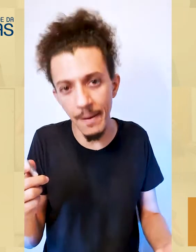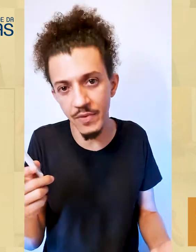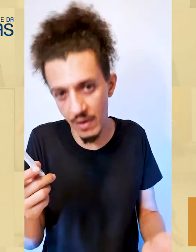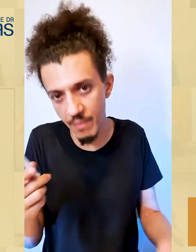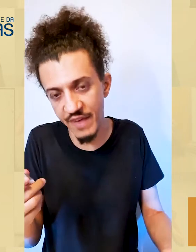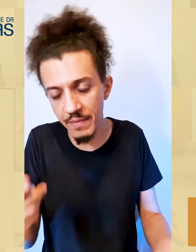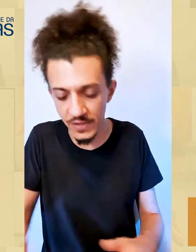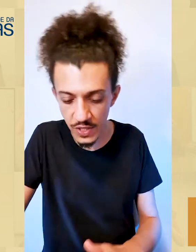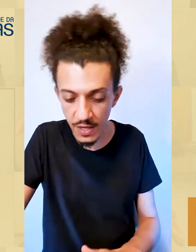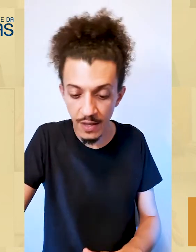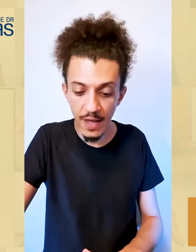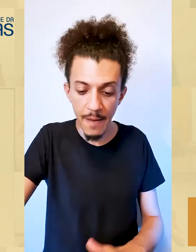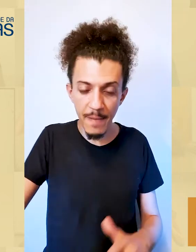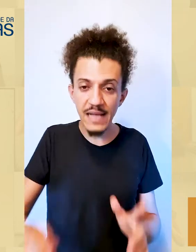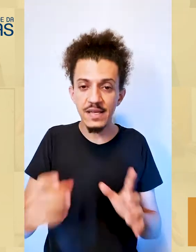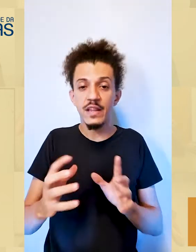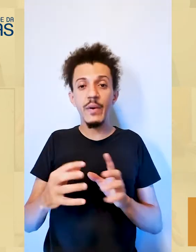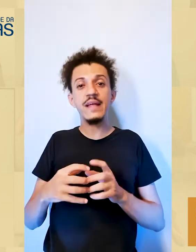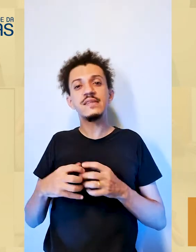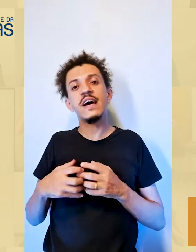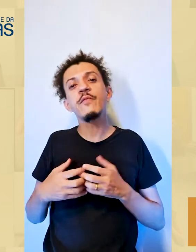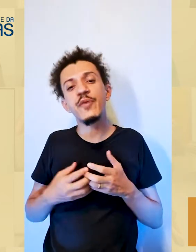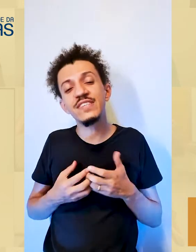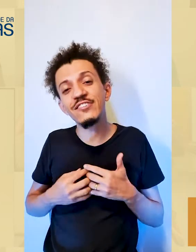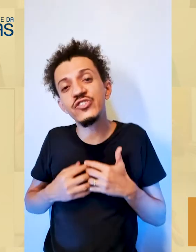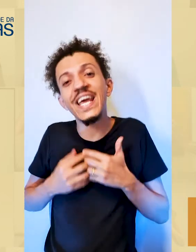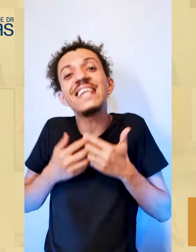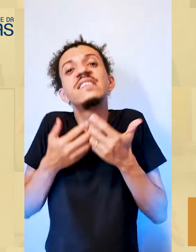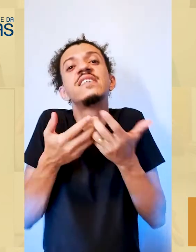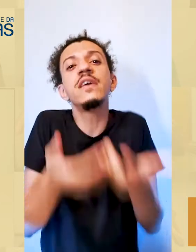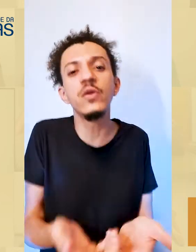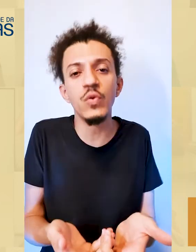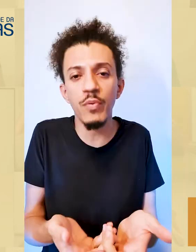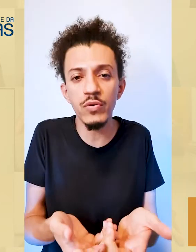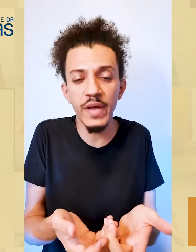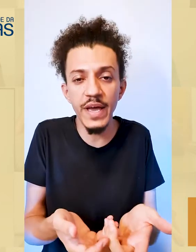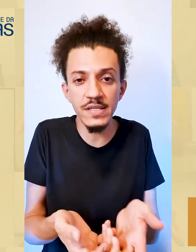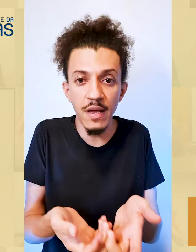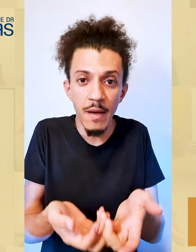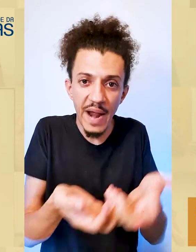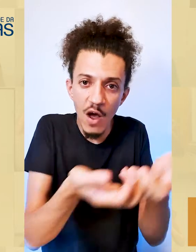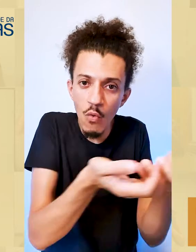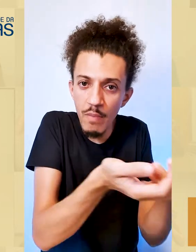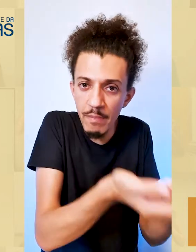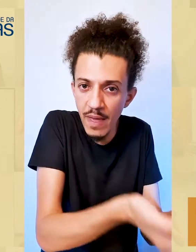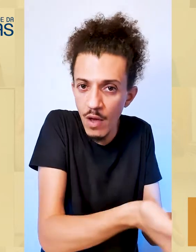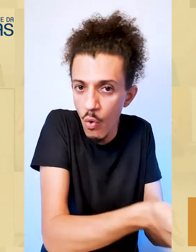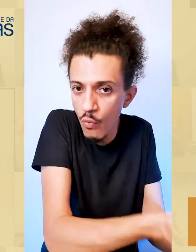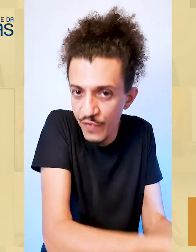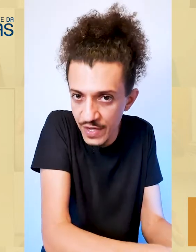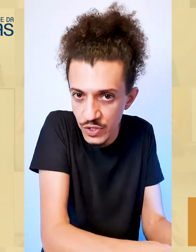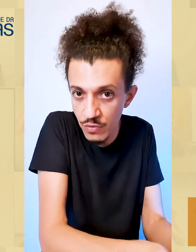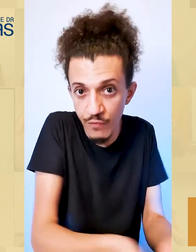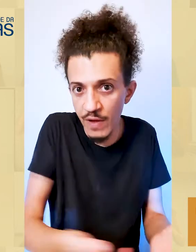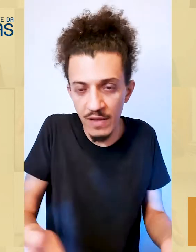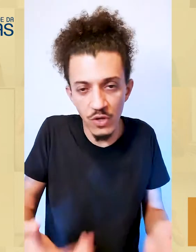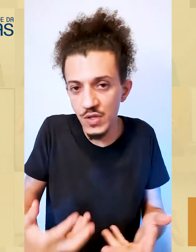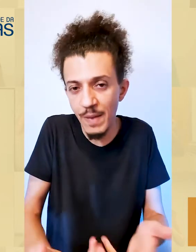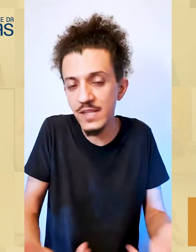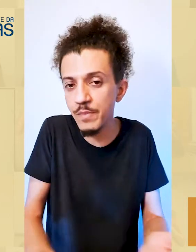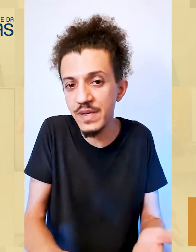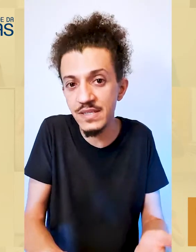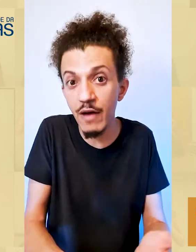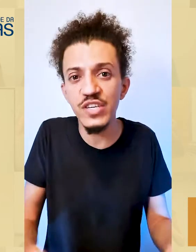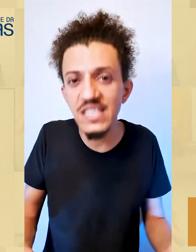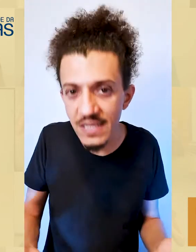mais rápido, né? Obviamente. Mas não é necessário um processo de ensino do português para um bebê ouvinte. Nossos